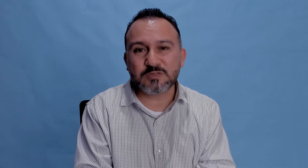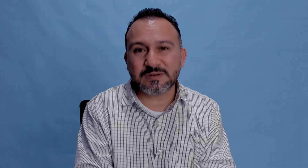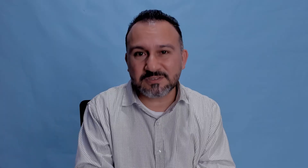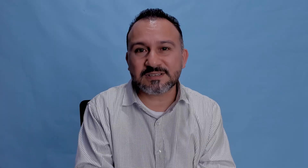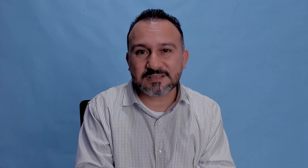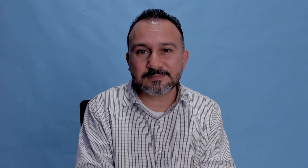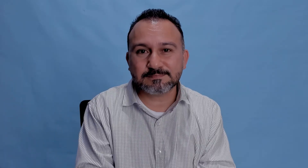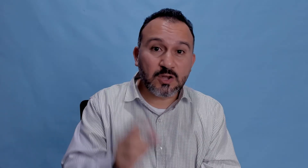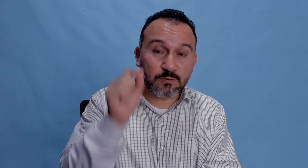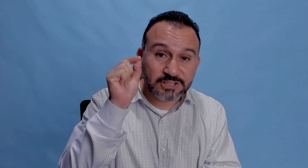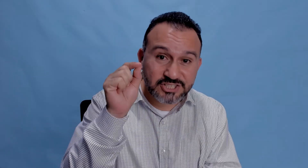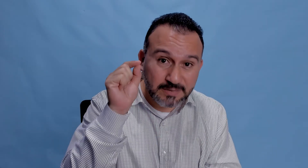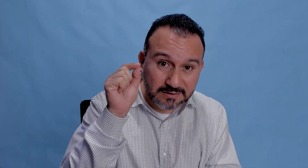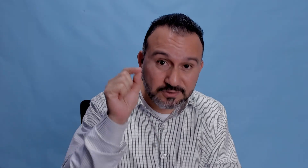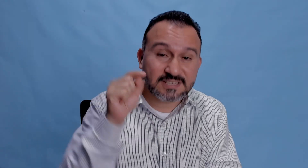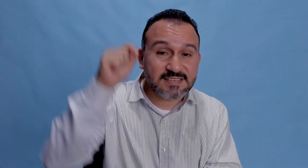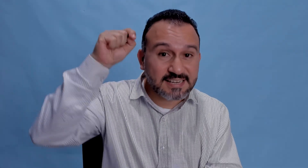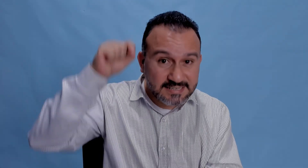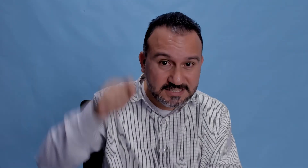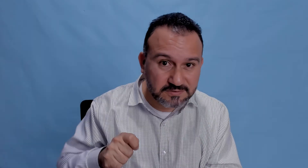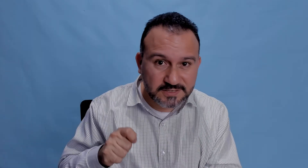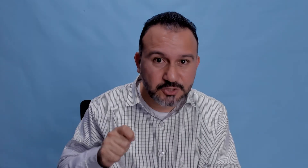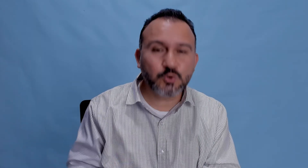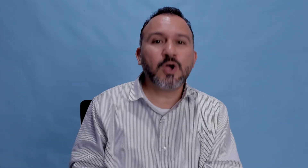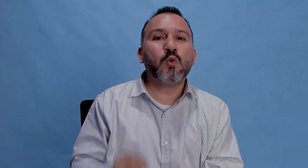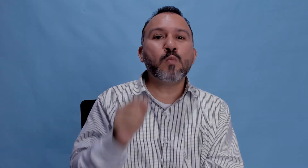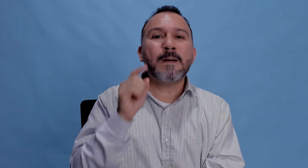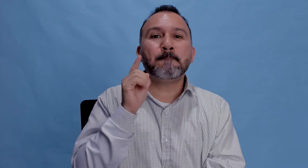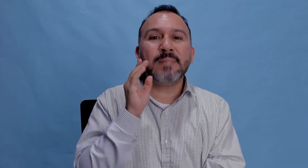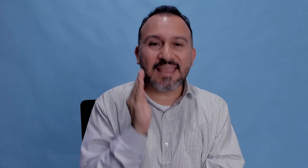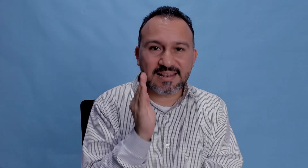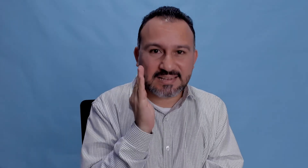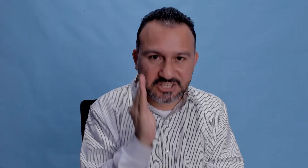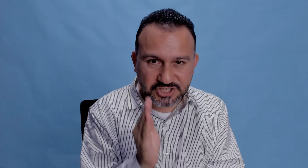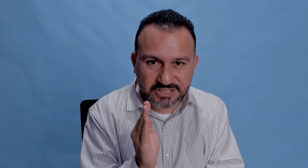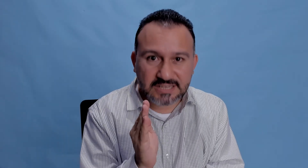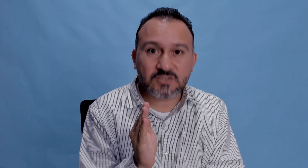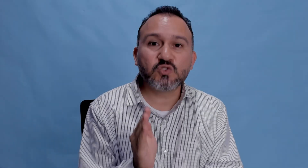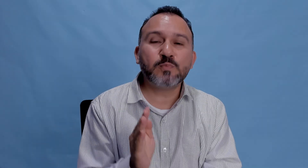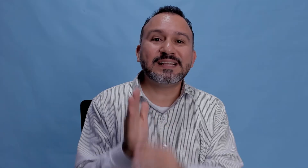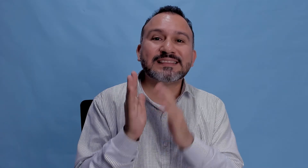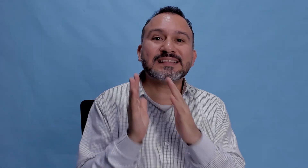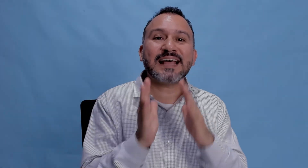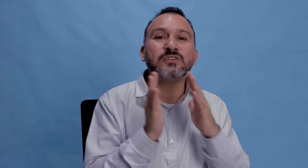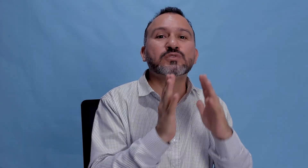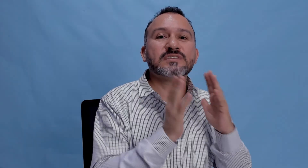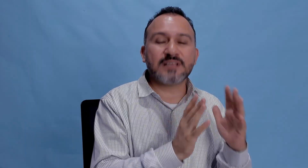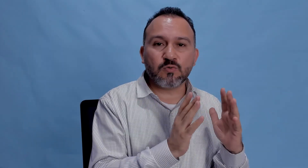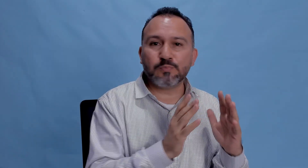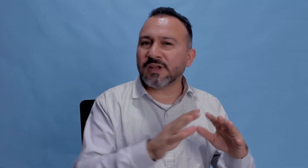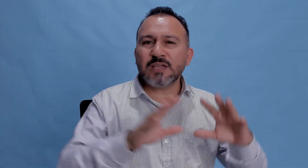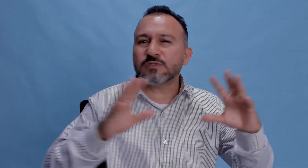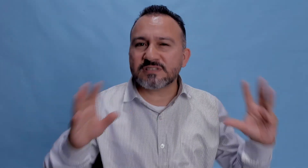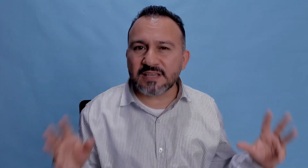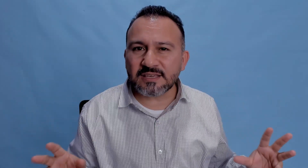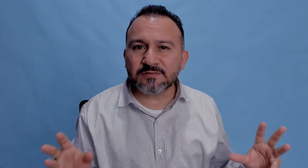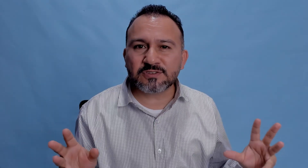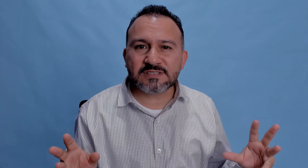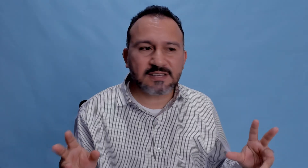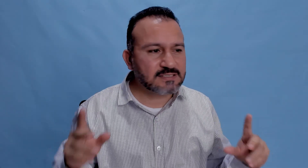para vocês. Eu vou deixar para vocês aqui nesse vídeo uma playlist sobre tradução, porque eu sei que vocês